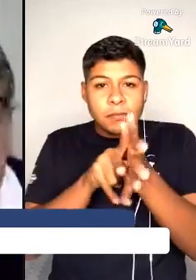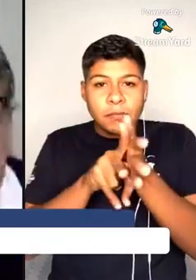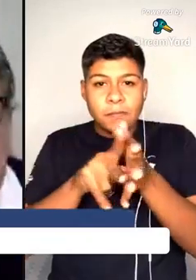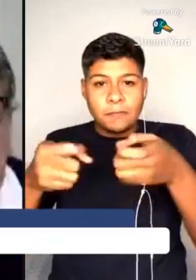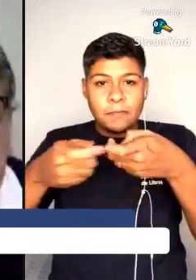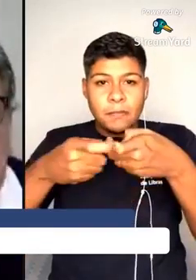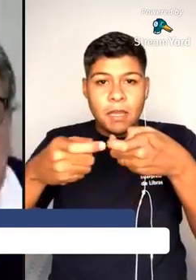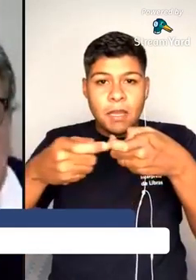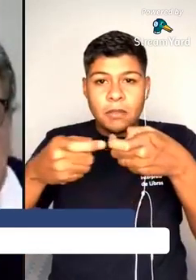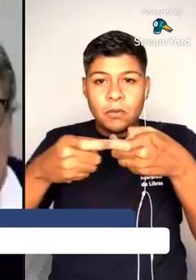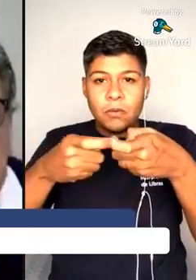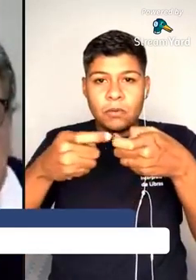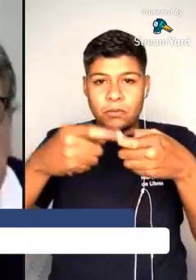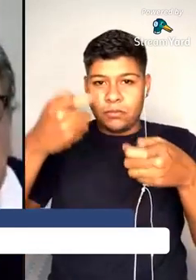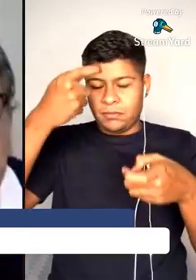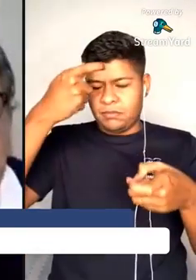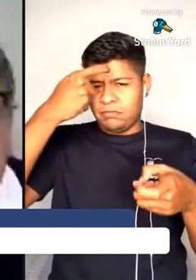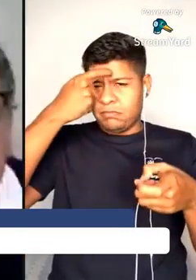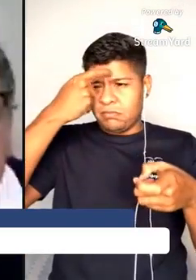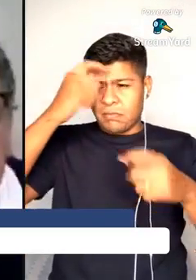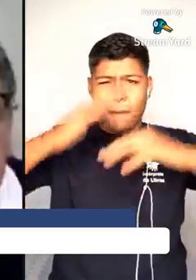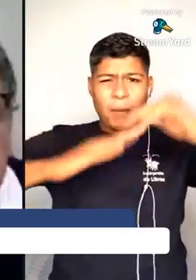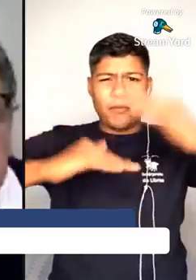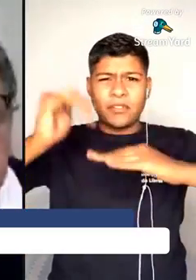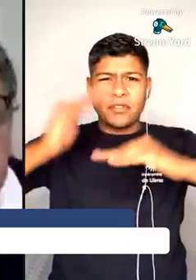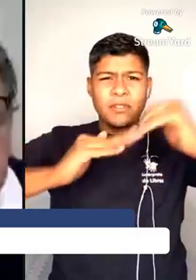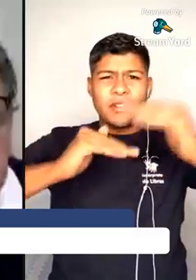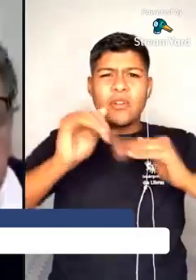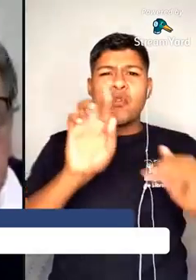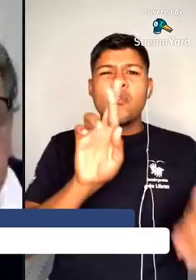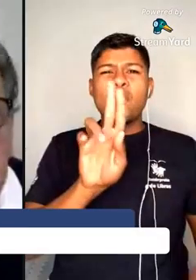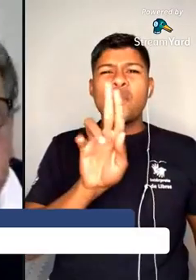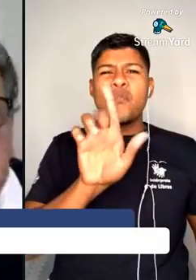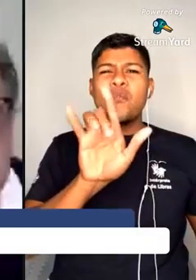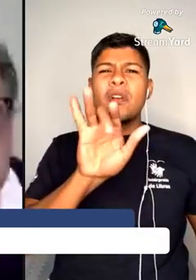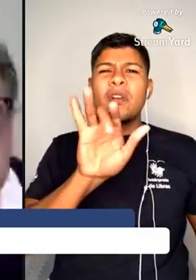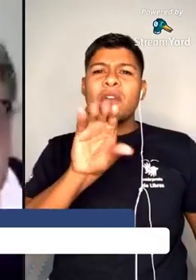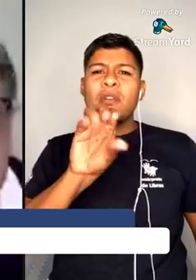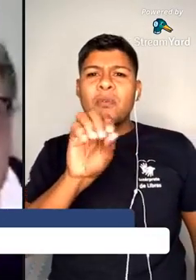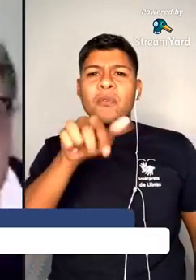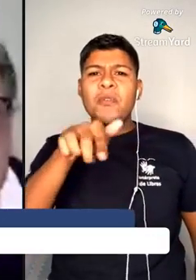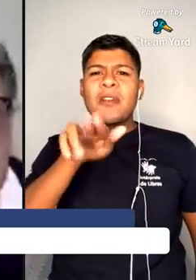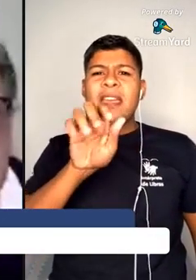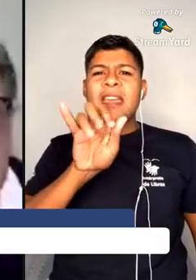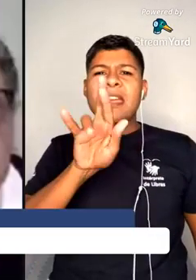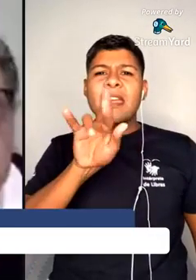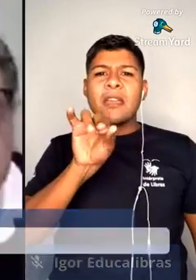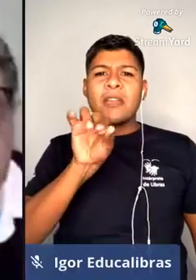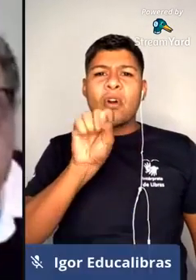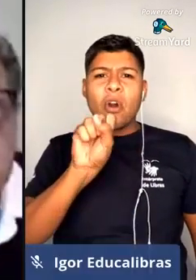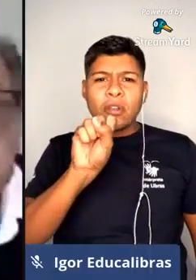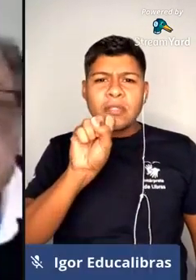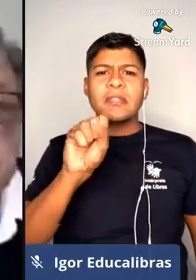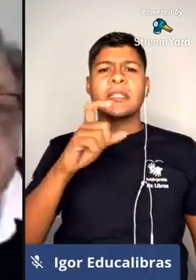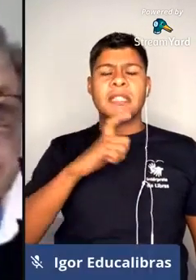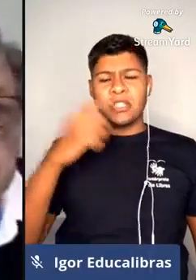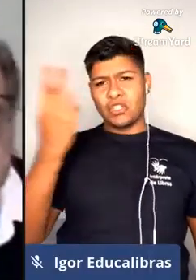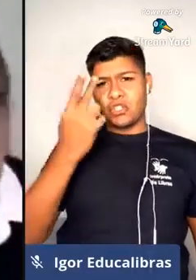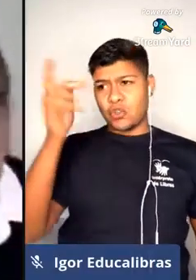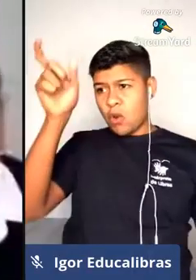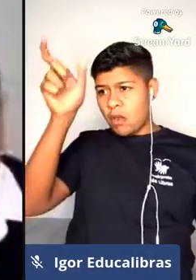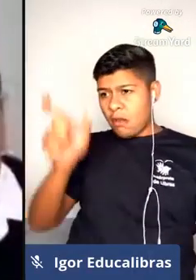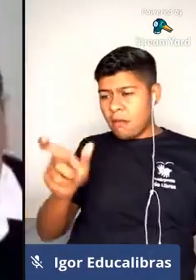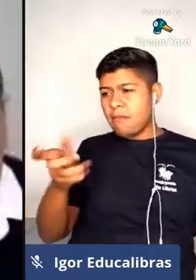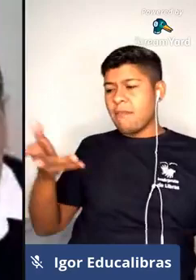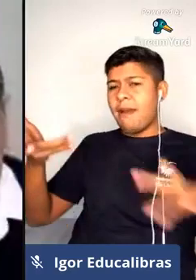médico, um neuro argentino, né, Dr. Julio Bernardo Queiroz. Se entrar na internet vão ver toda a história desse homem